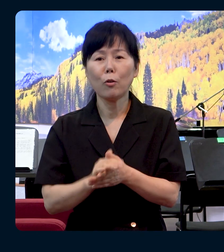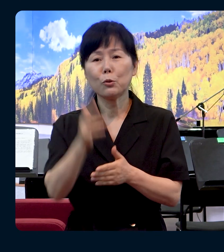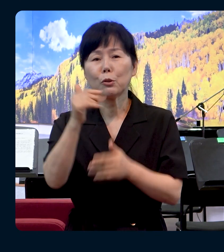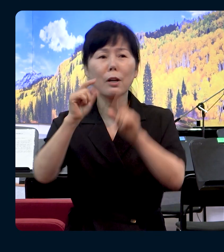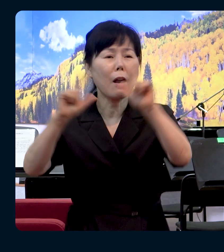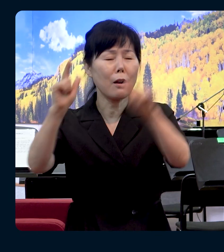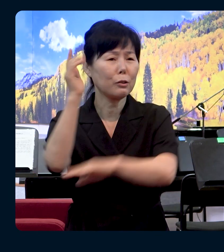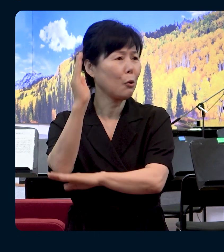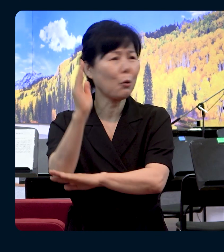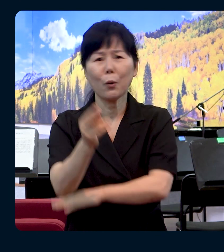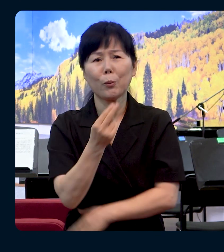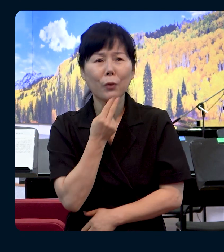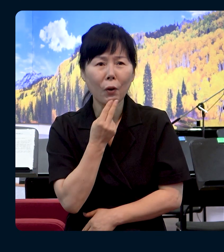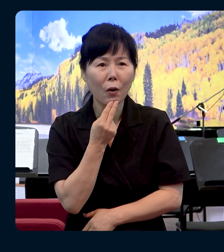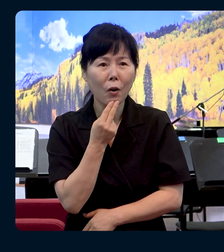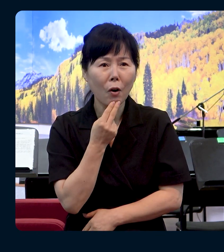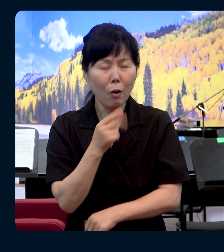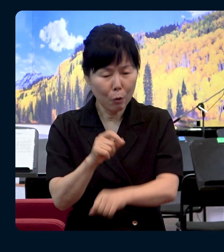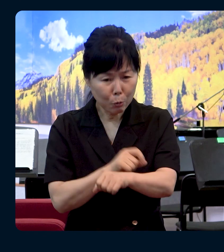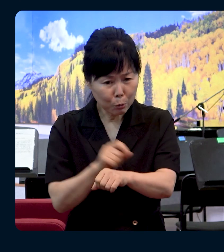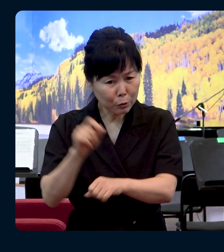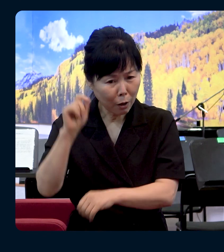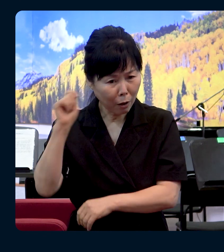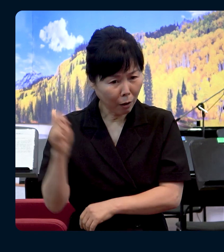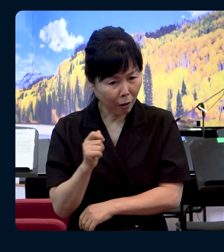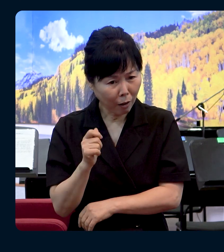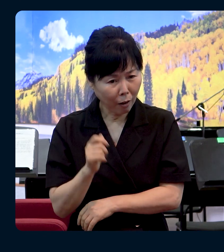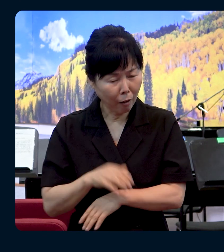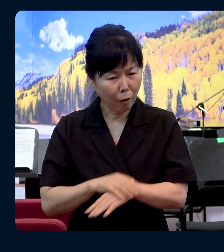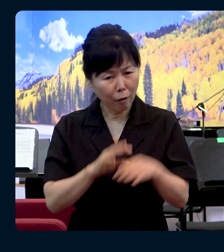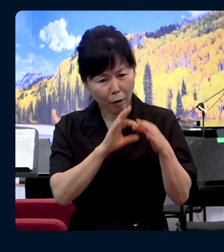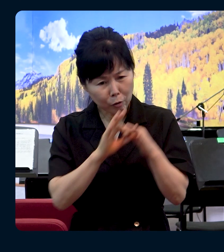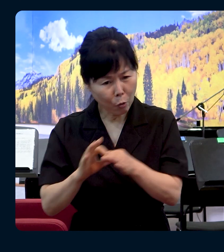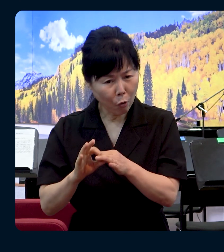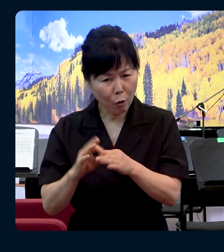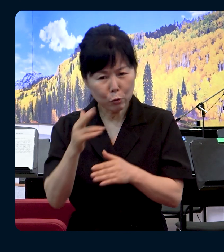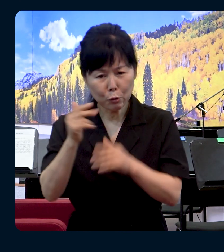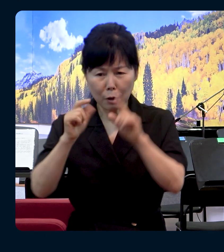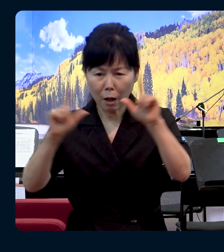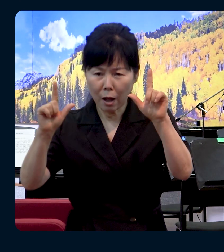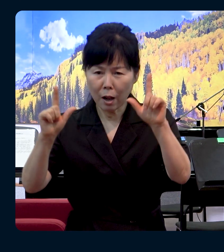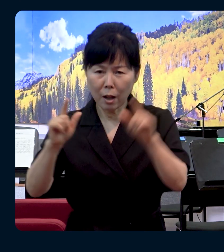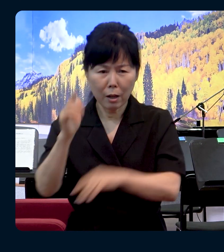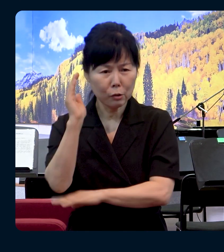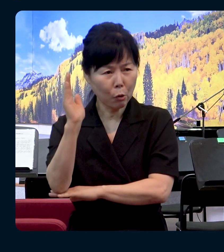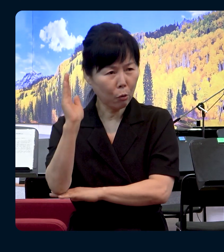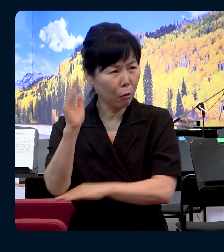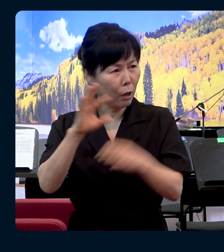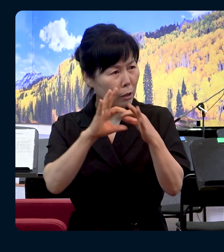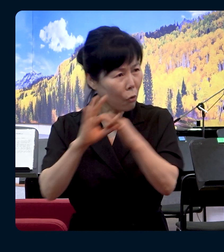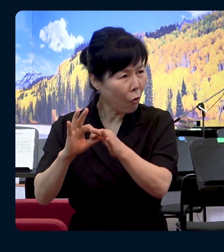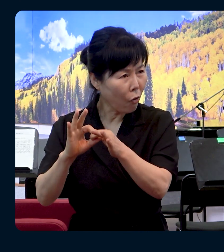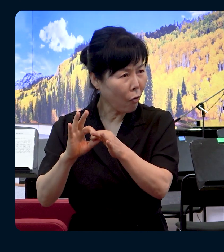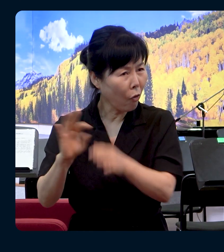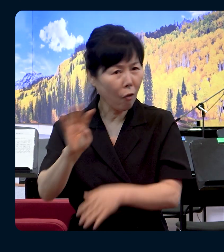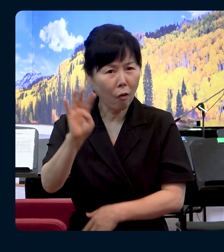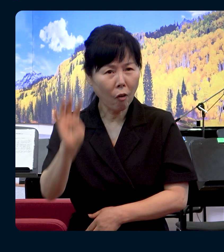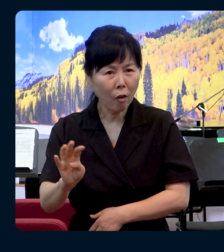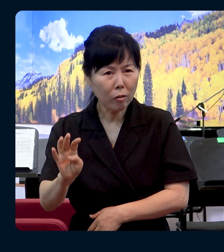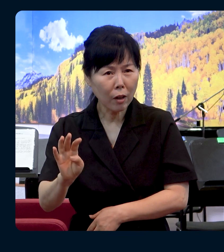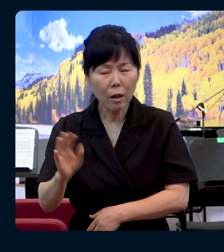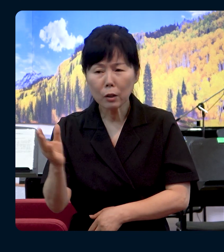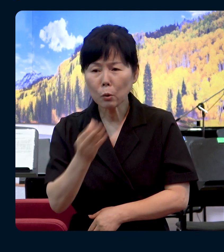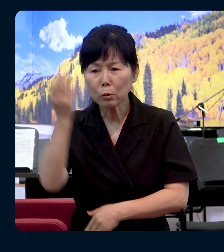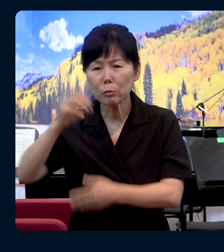그동안 특세 기간 했던 걸 주일에 한 적이 없는데, 그런데 어떻게 그렇게 하지? 그때 주님께서 저한테 이런 감동을